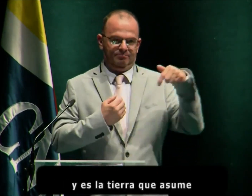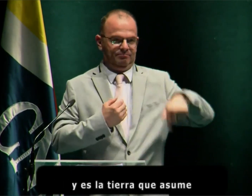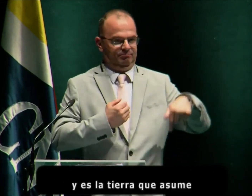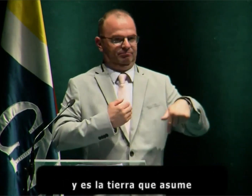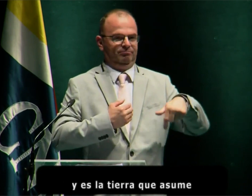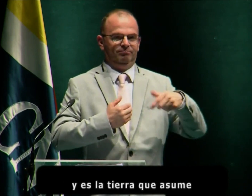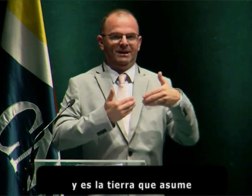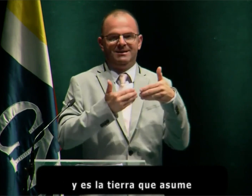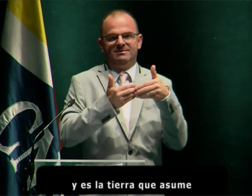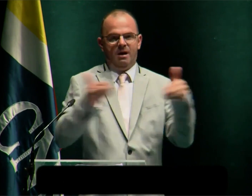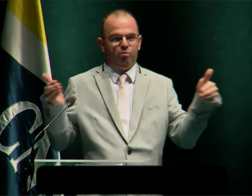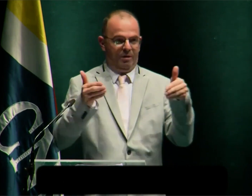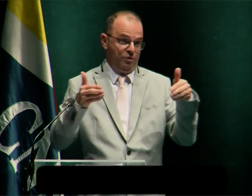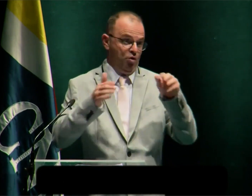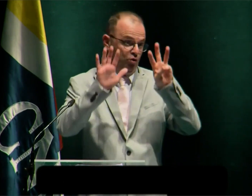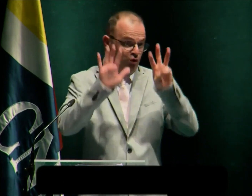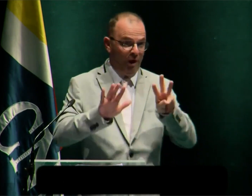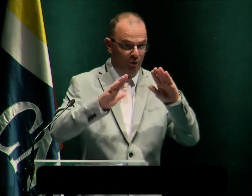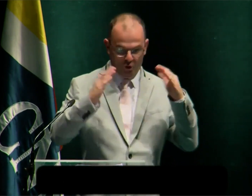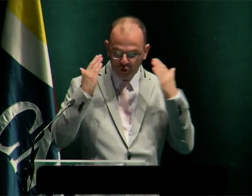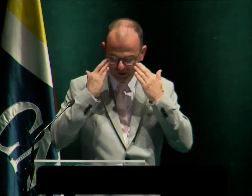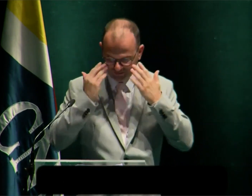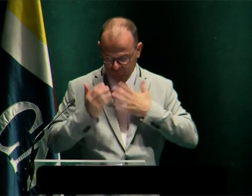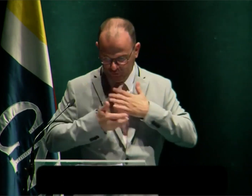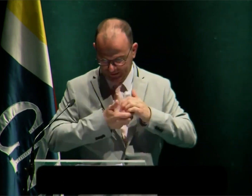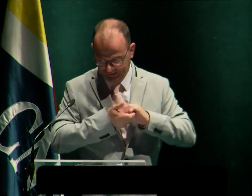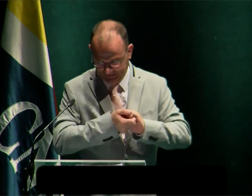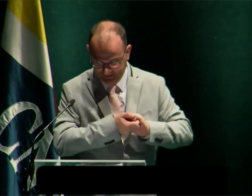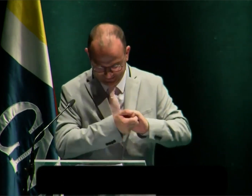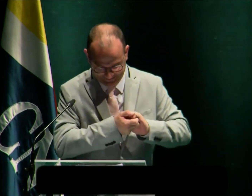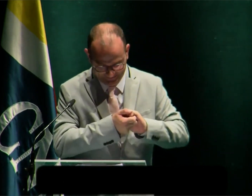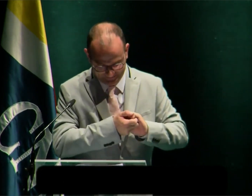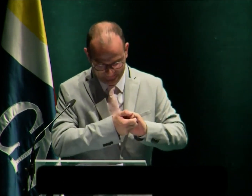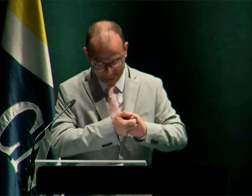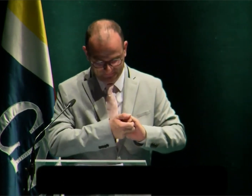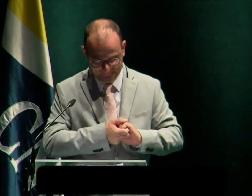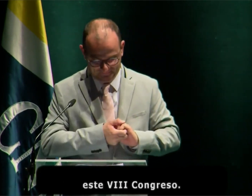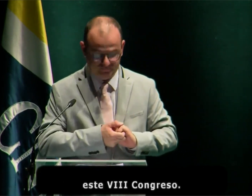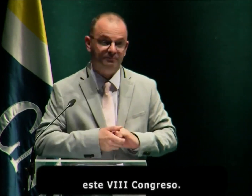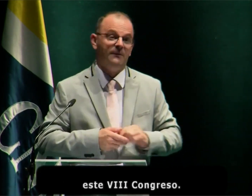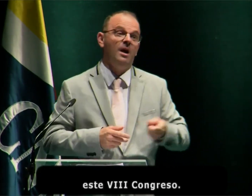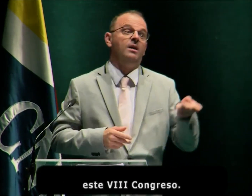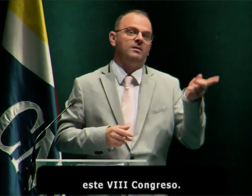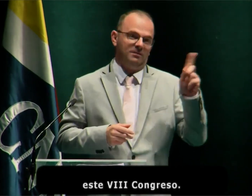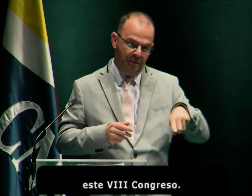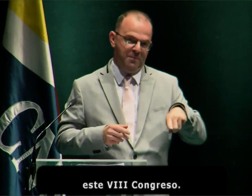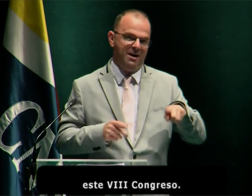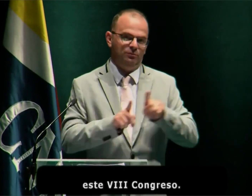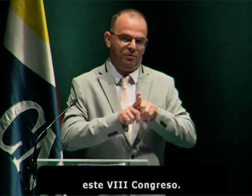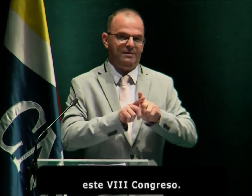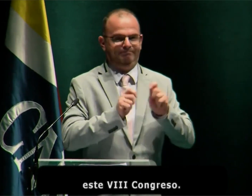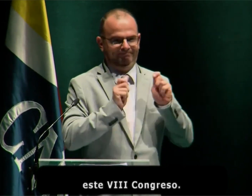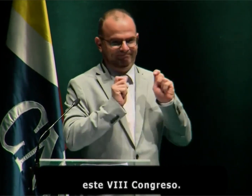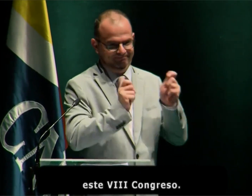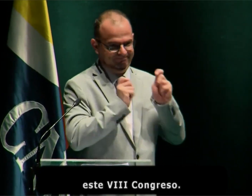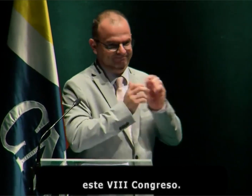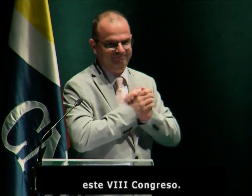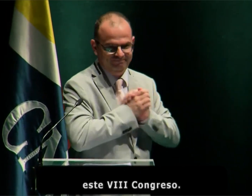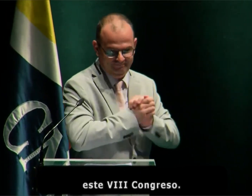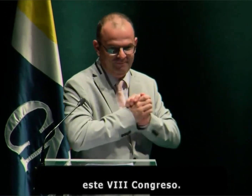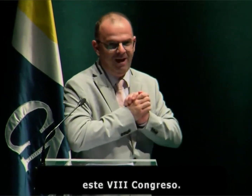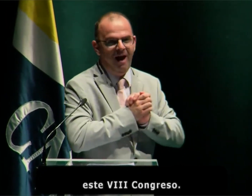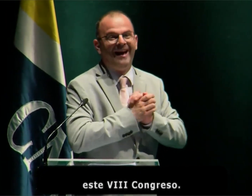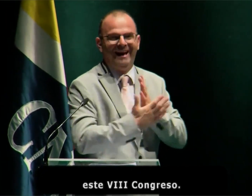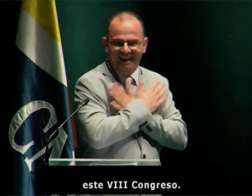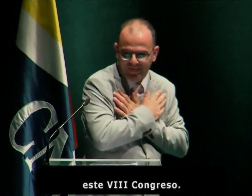También quiero agradecer a las personas que nos acompañan a la inauguración de este 8º Congreso de la CENSE